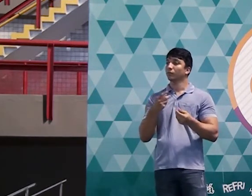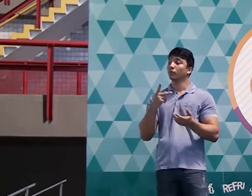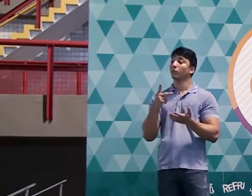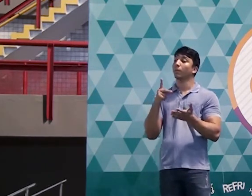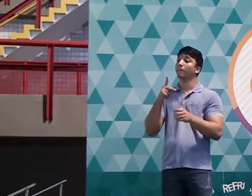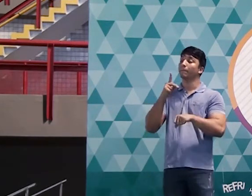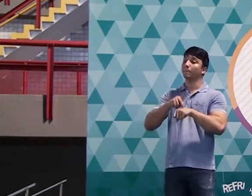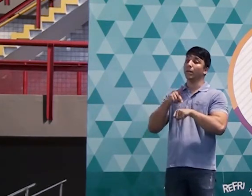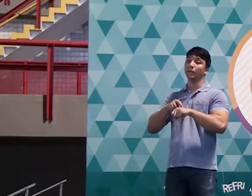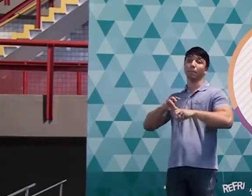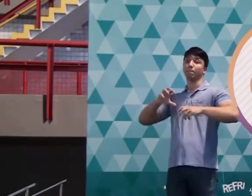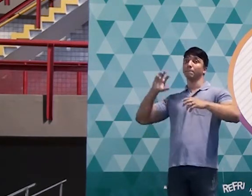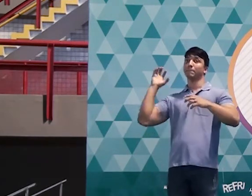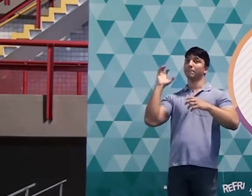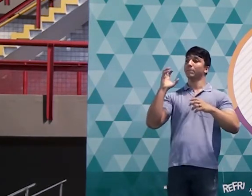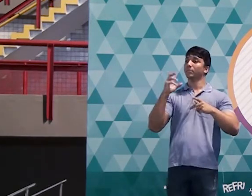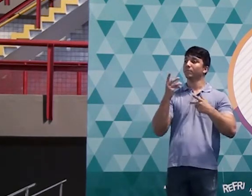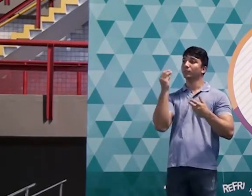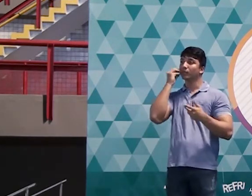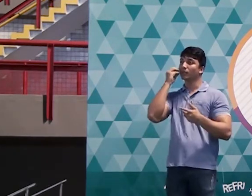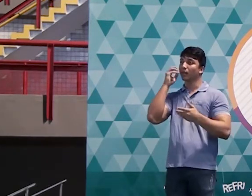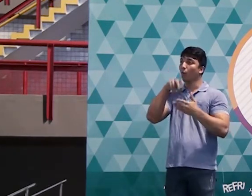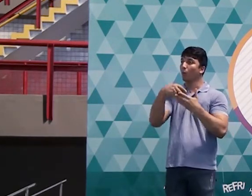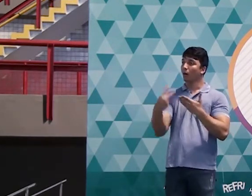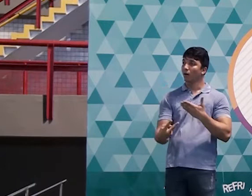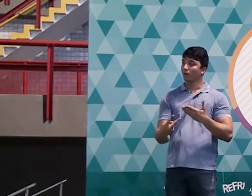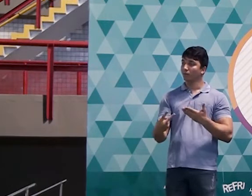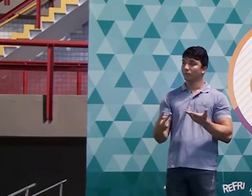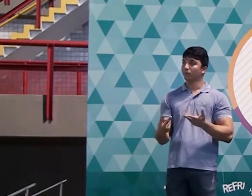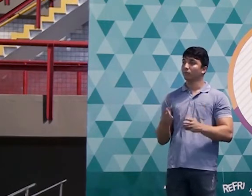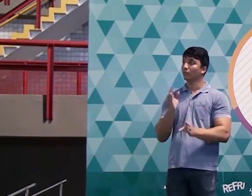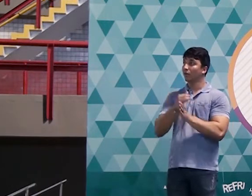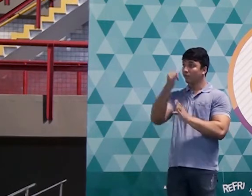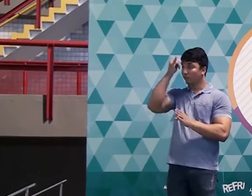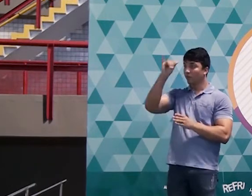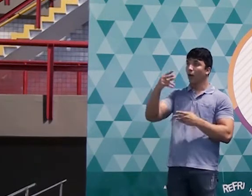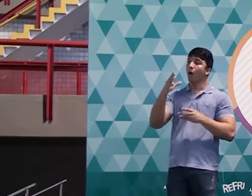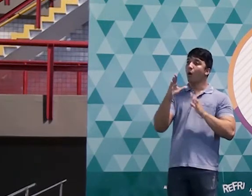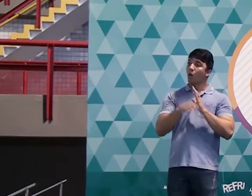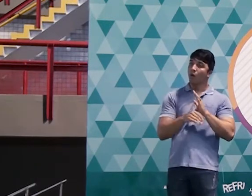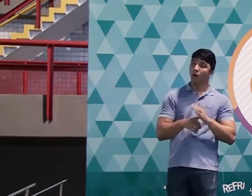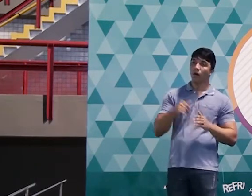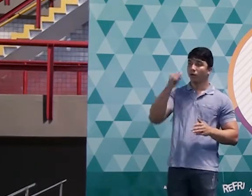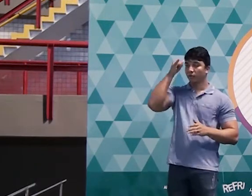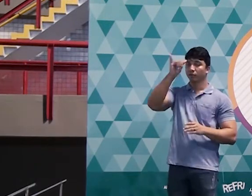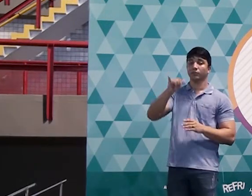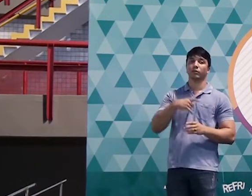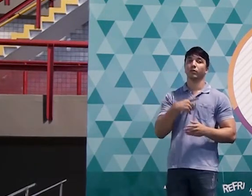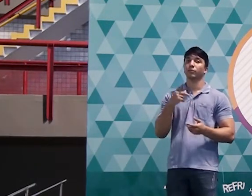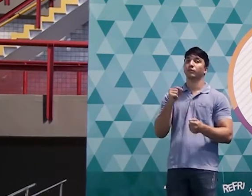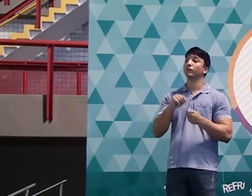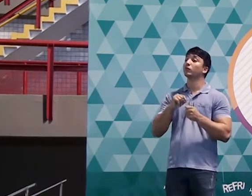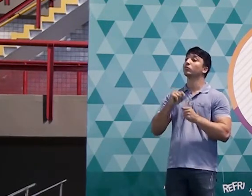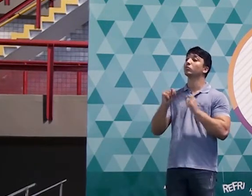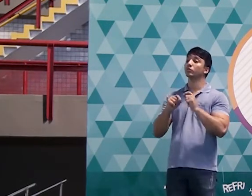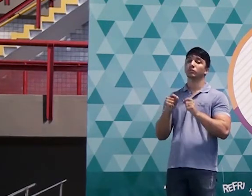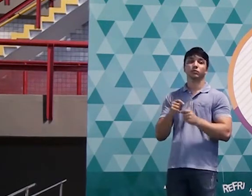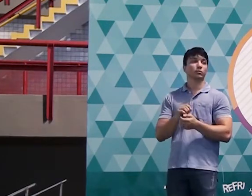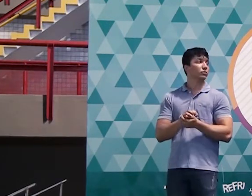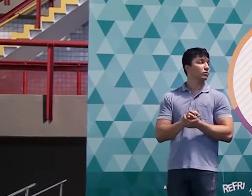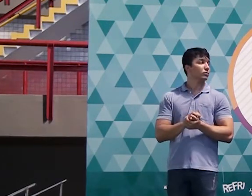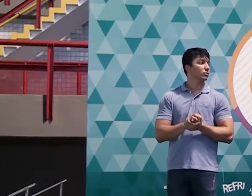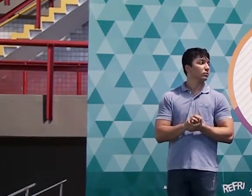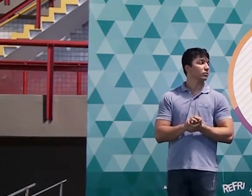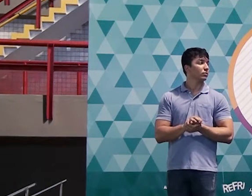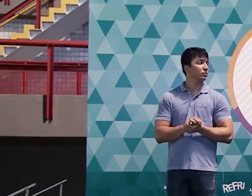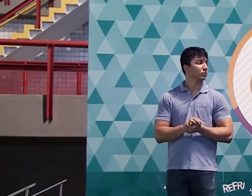no Kengo-Dum para ver se derruba. Não está dando certo. Pega um caldeirão. Como é que tu fez aí o